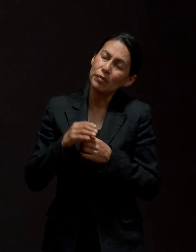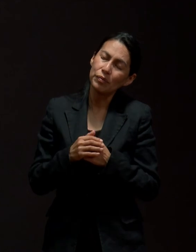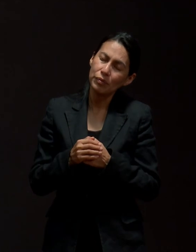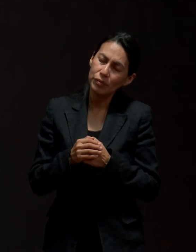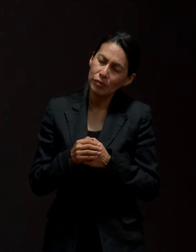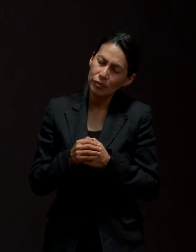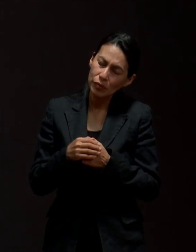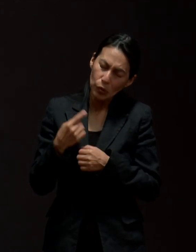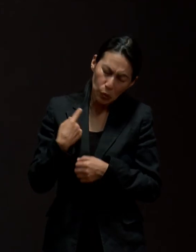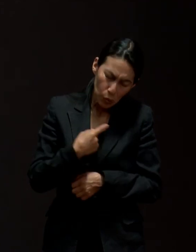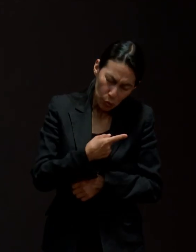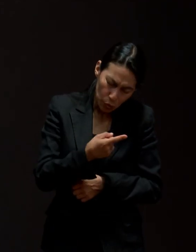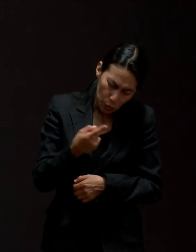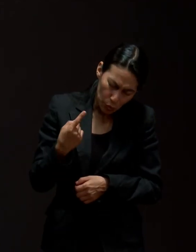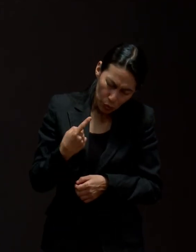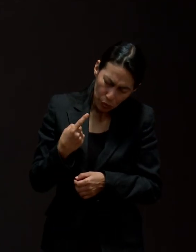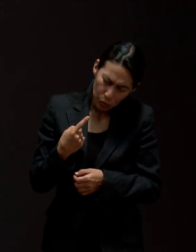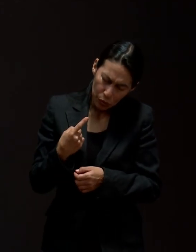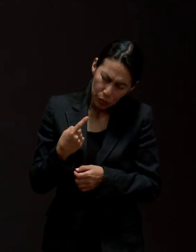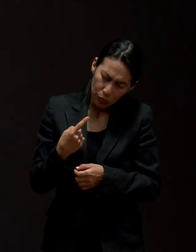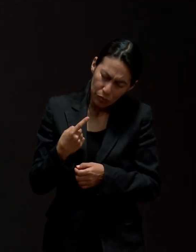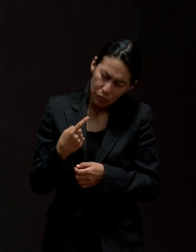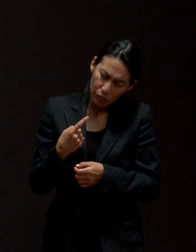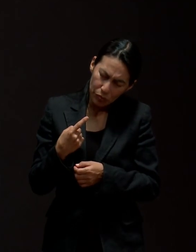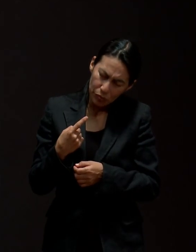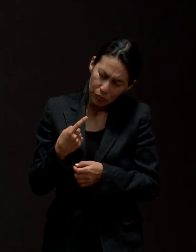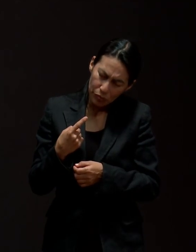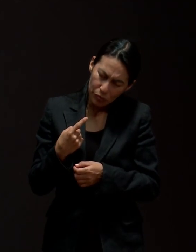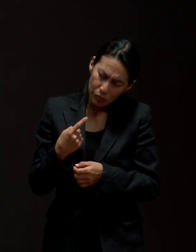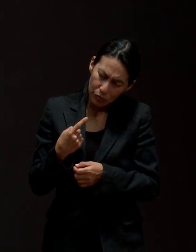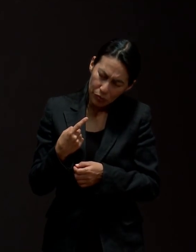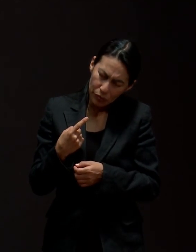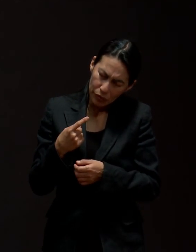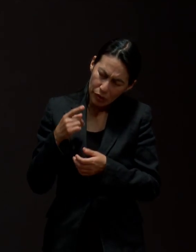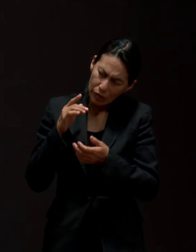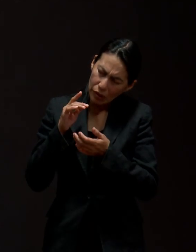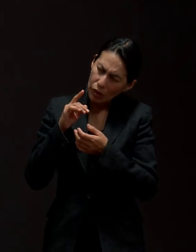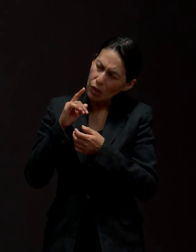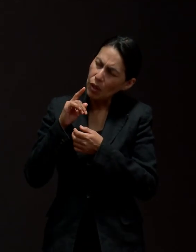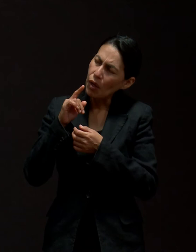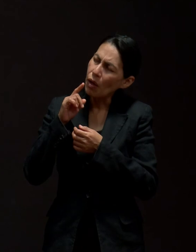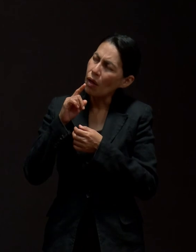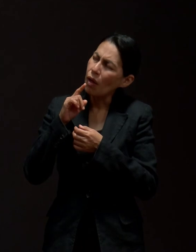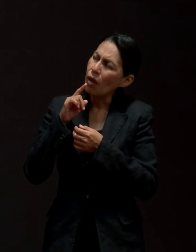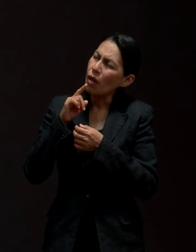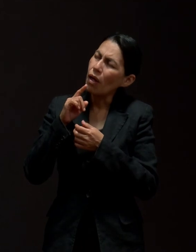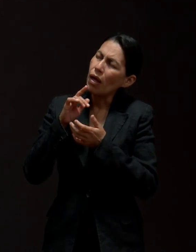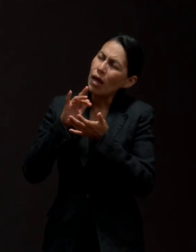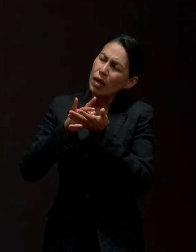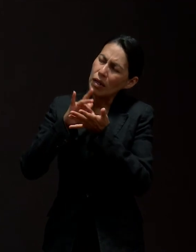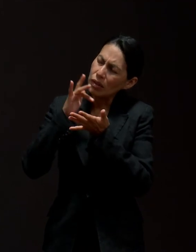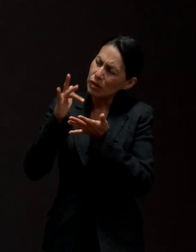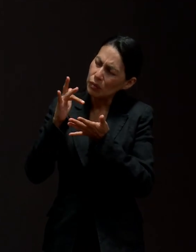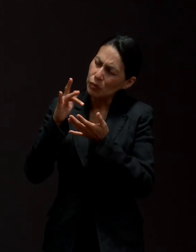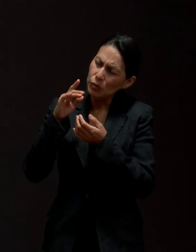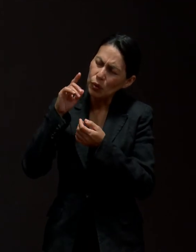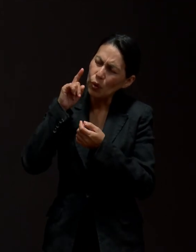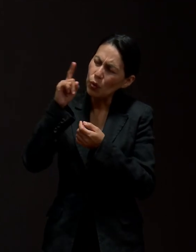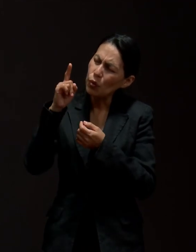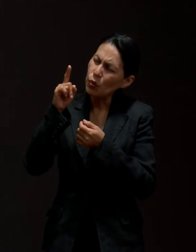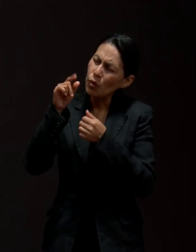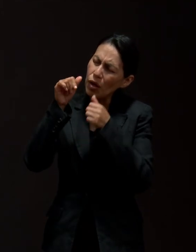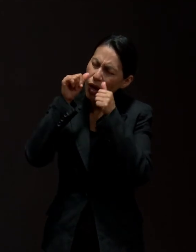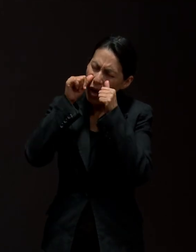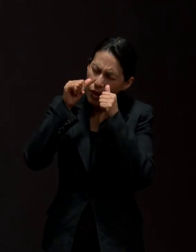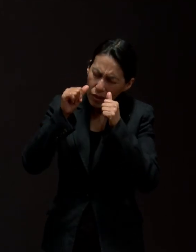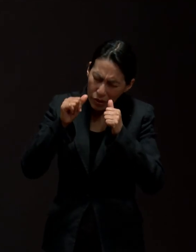muchas gracias, Padre amado, porque tú escuchas nuestras oraciones. Amén. Tú eres